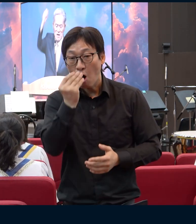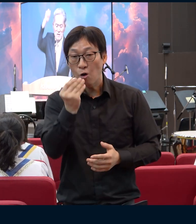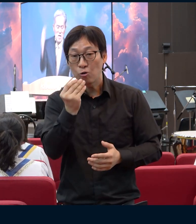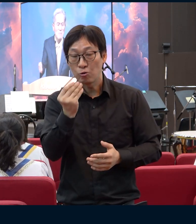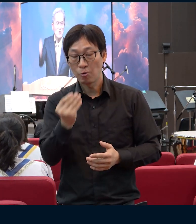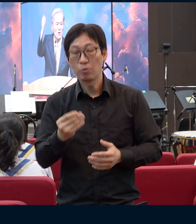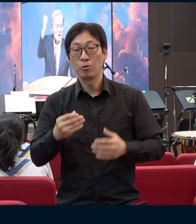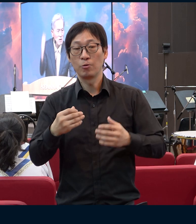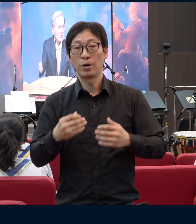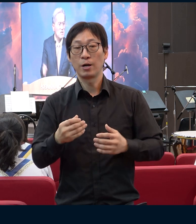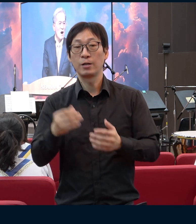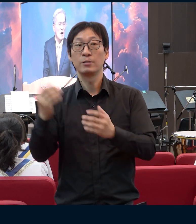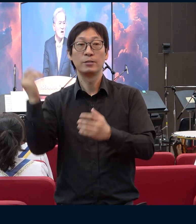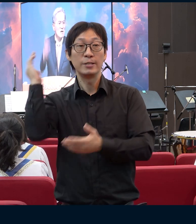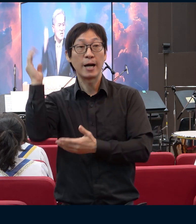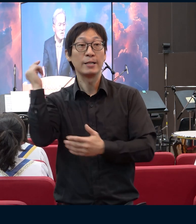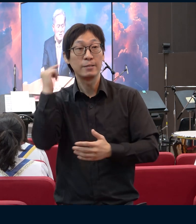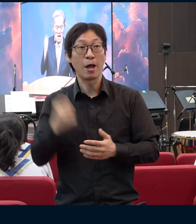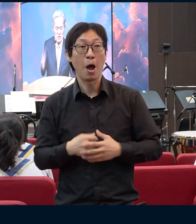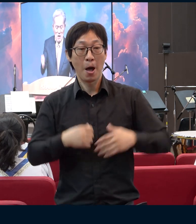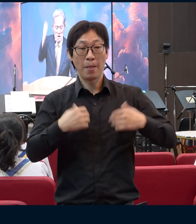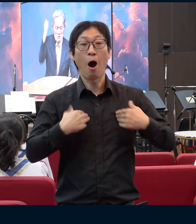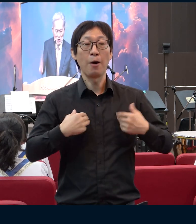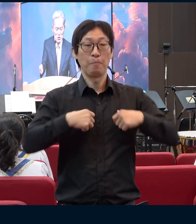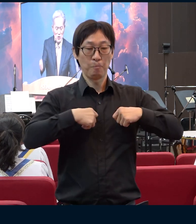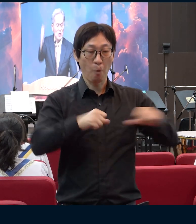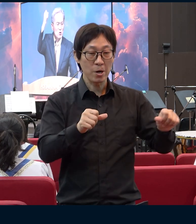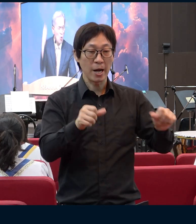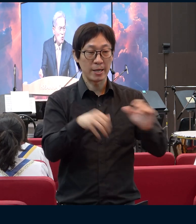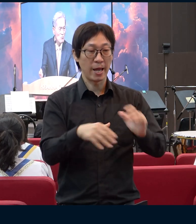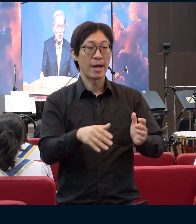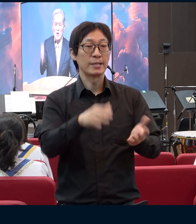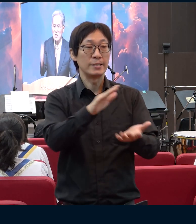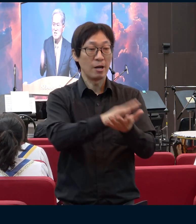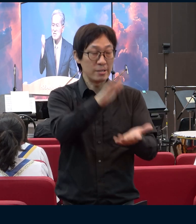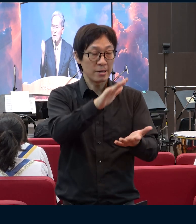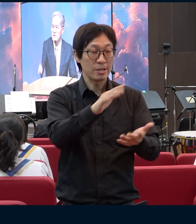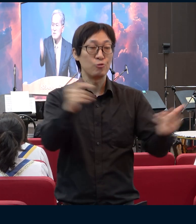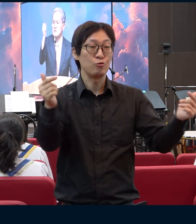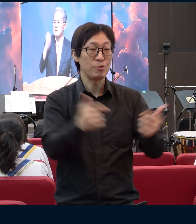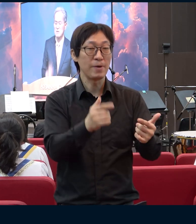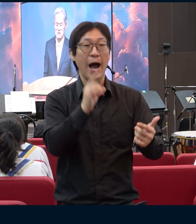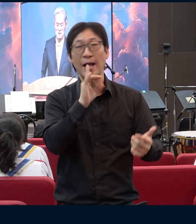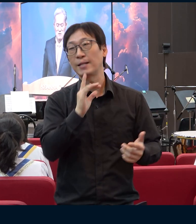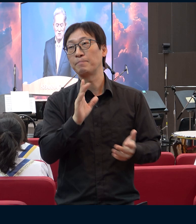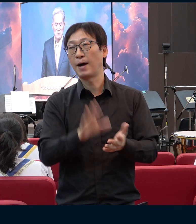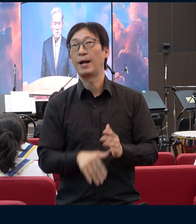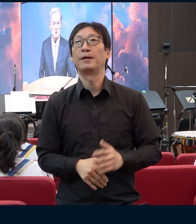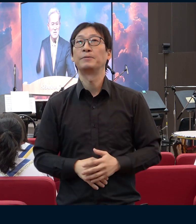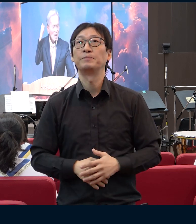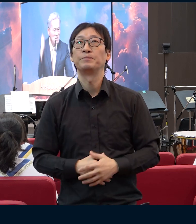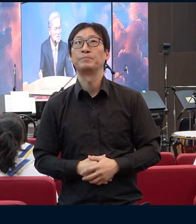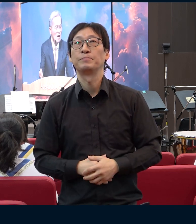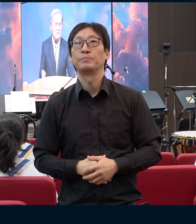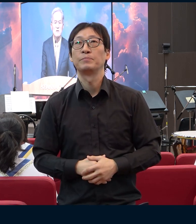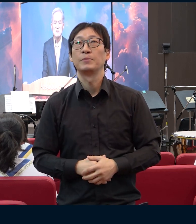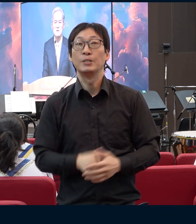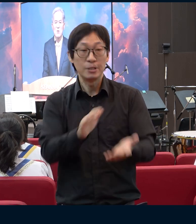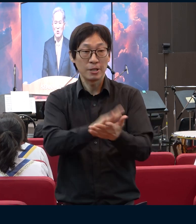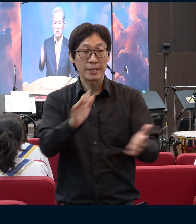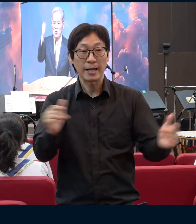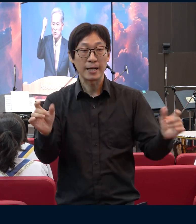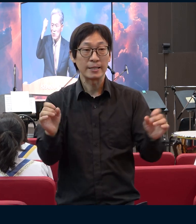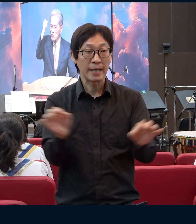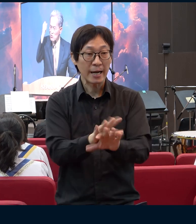그 삶의 생명 에너지가, 그 가슴의 열정이 조금도 낮아지지 않는, 사라지지